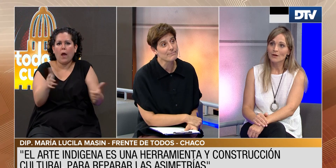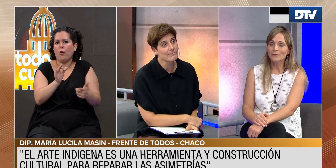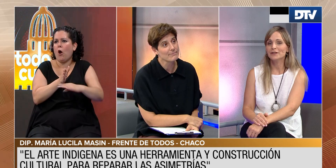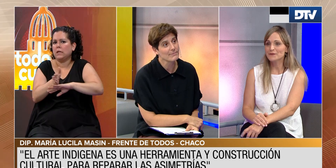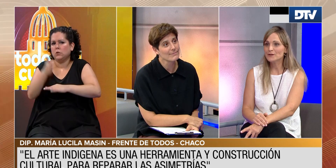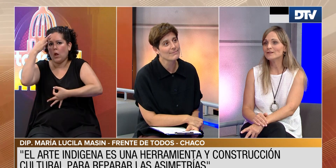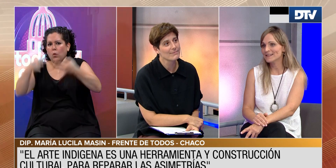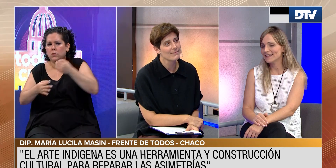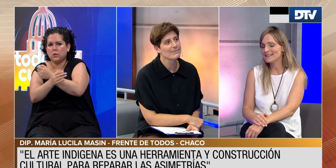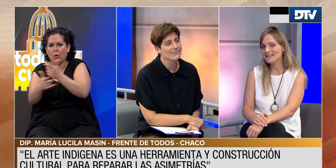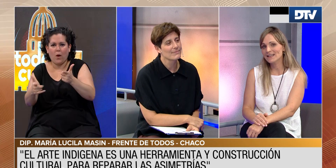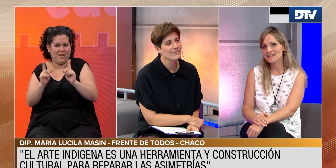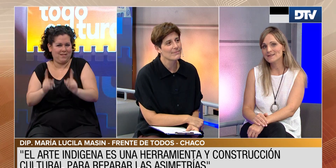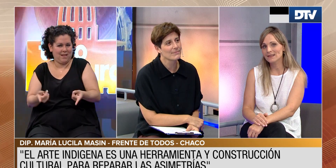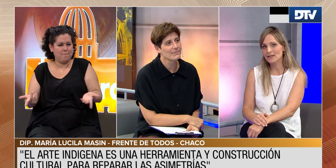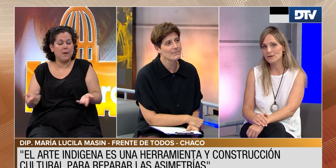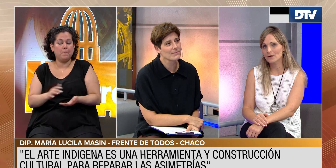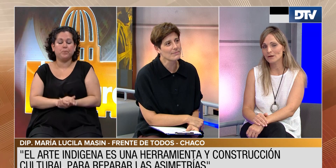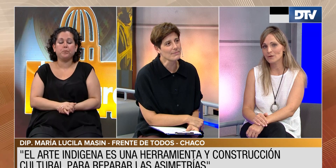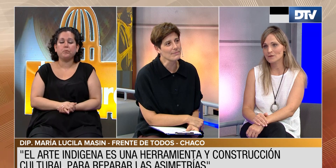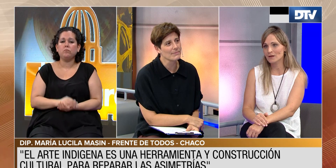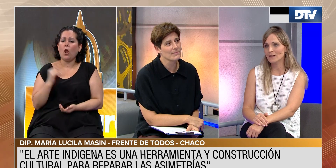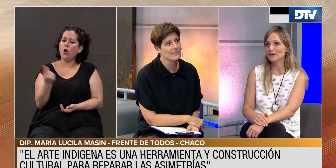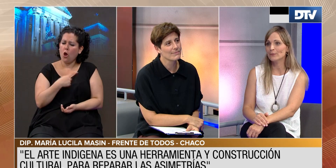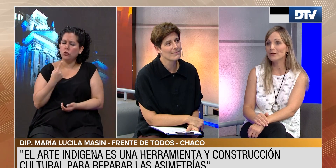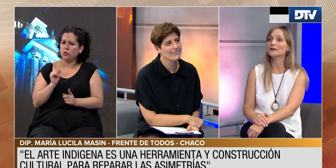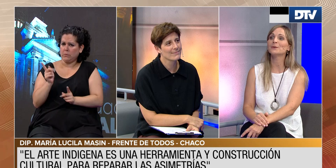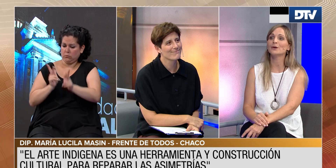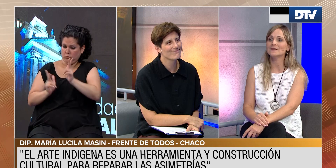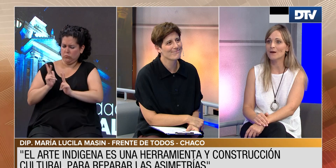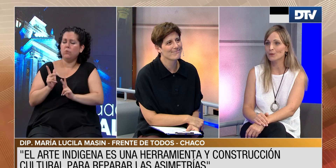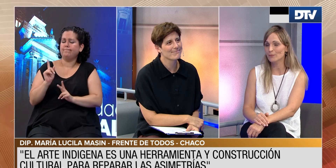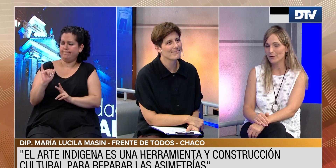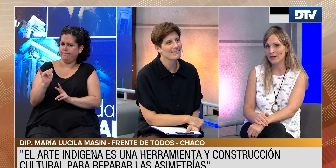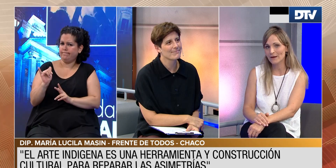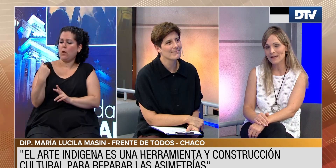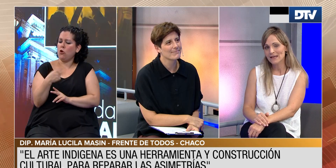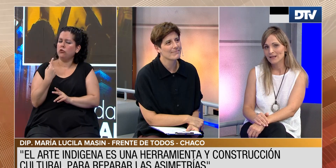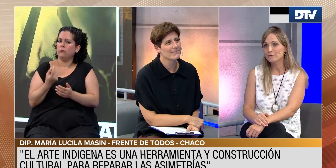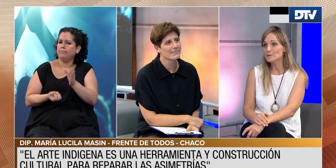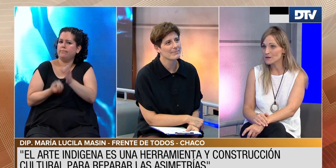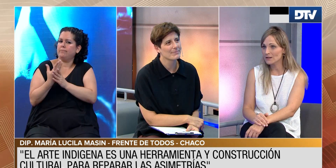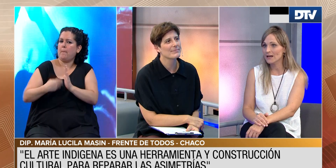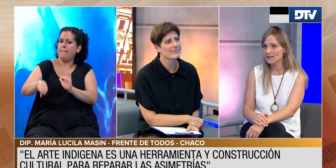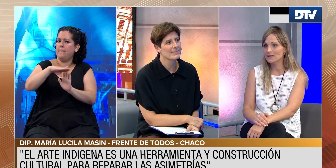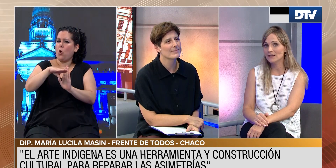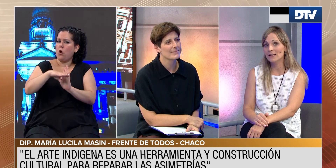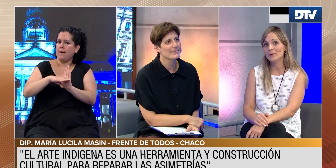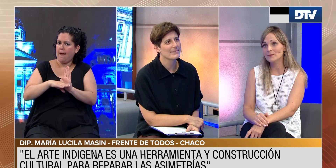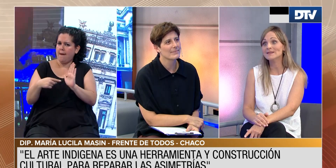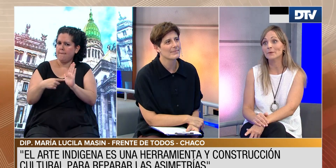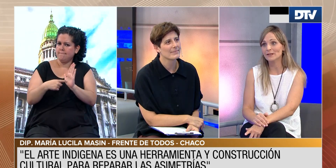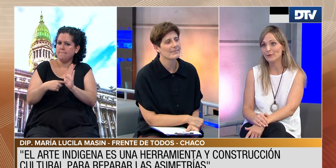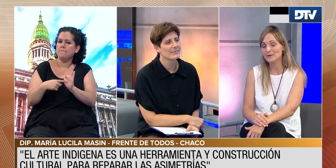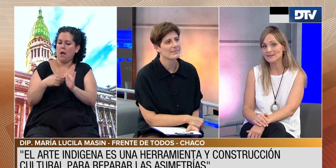justicia. Bueno, nosotros en ese sentido hemos retomado y revalorizado un programa que funciona en